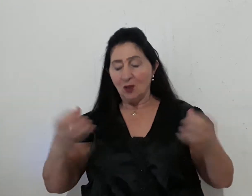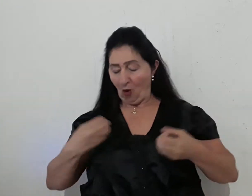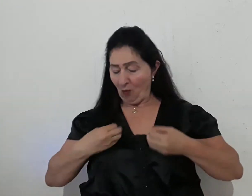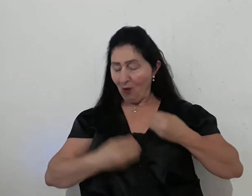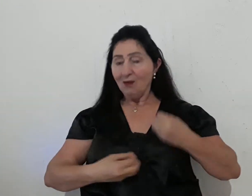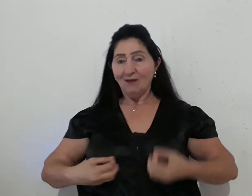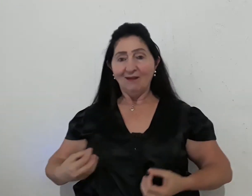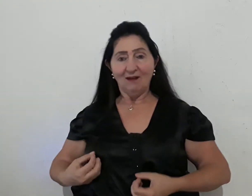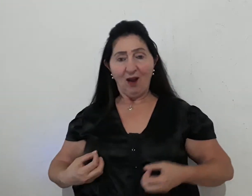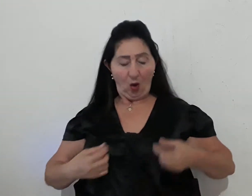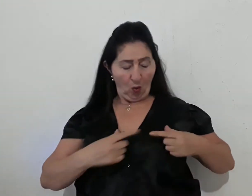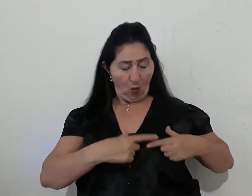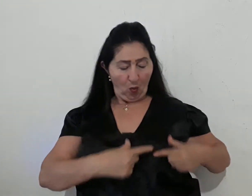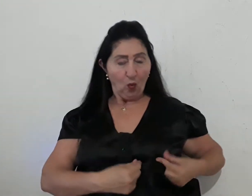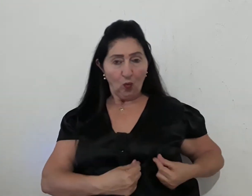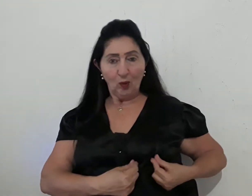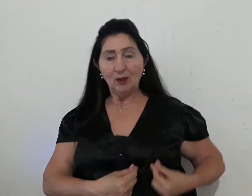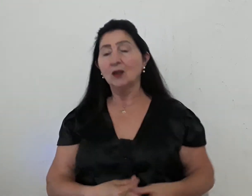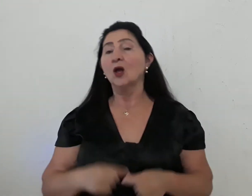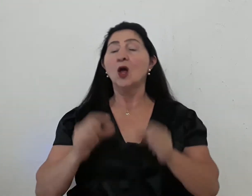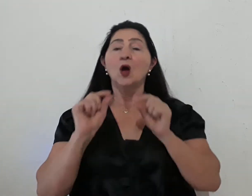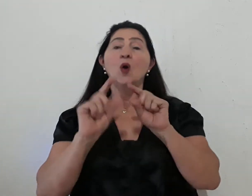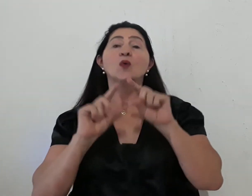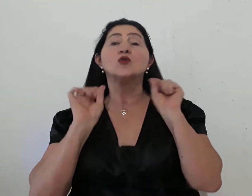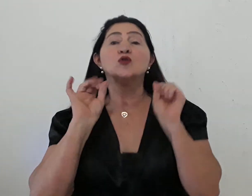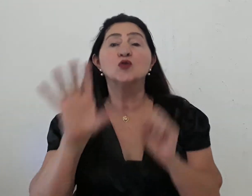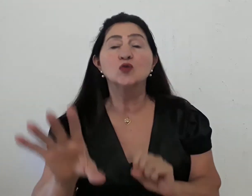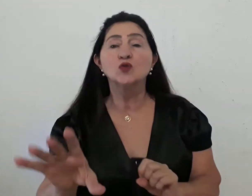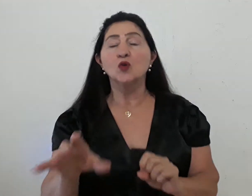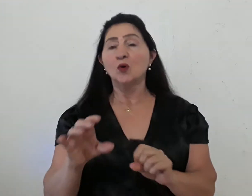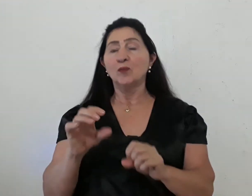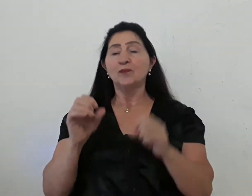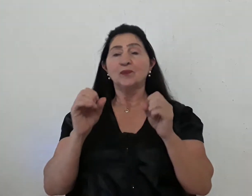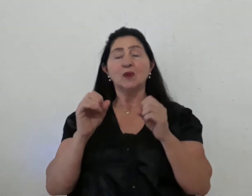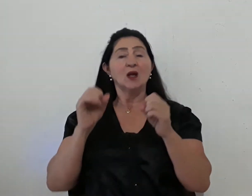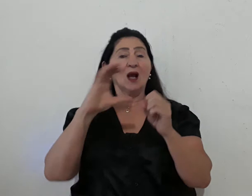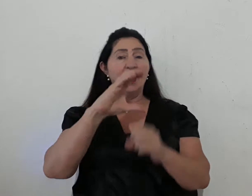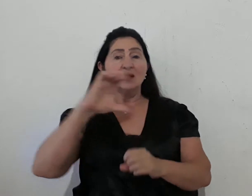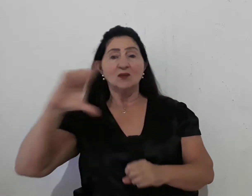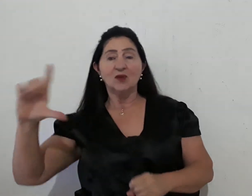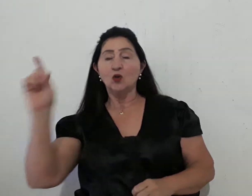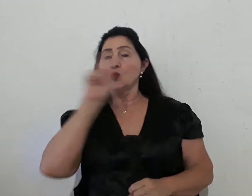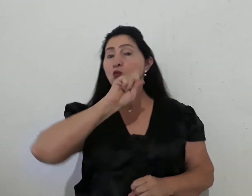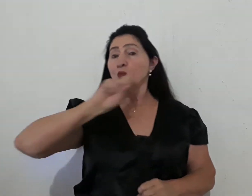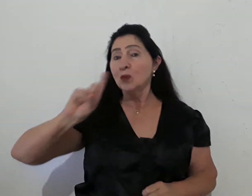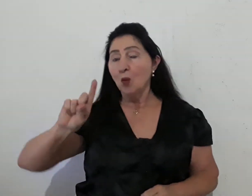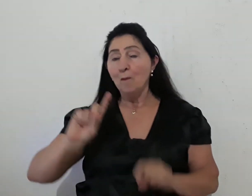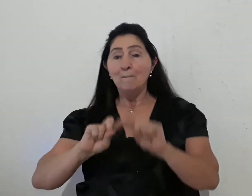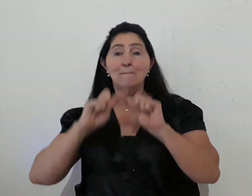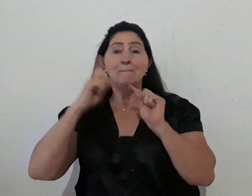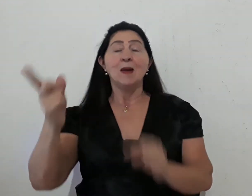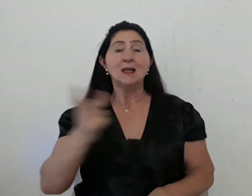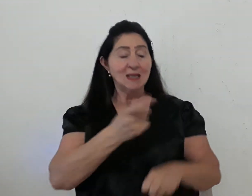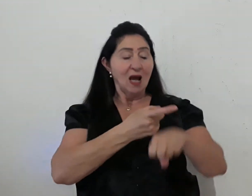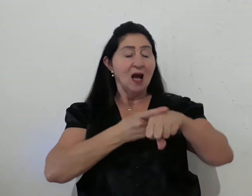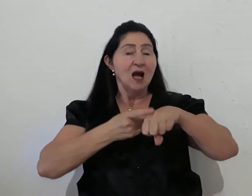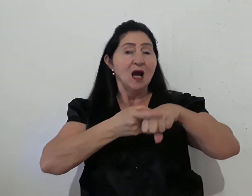emissor. Mas esta descrição não é um classificador, e sim um adjetivo que,